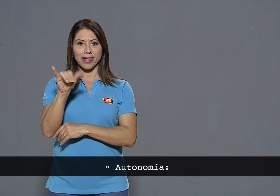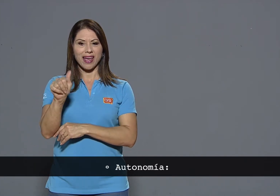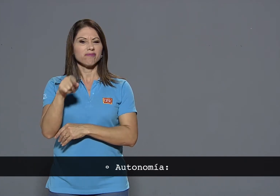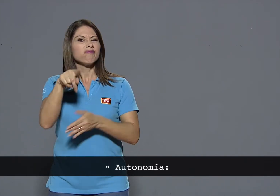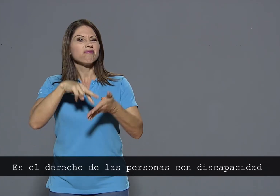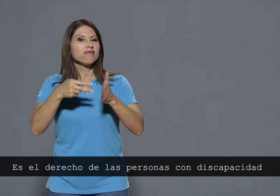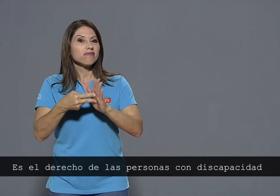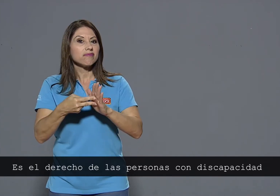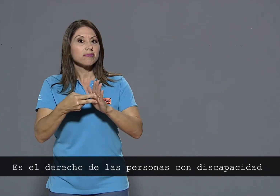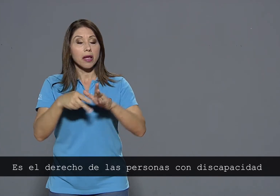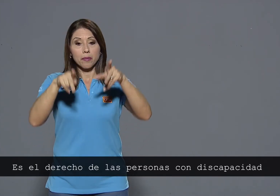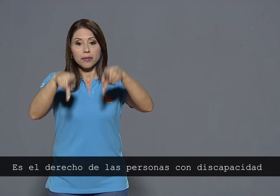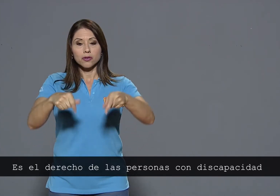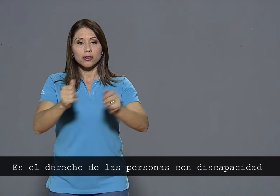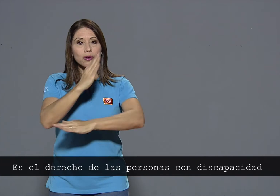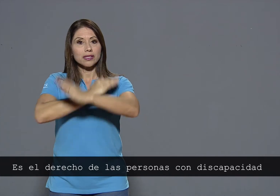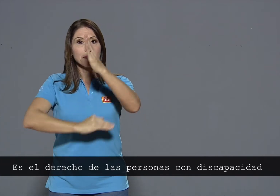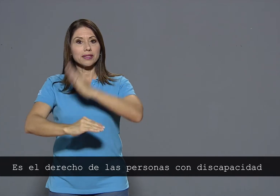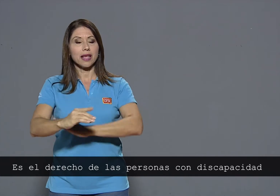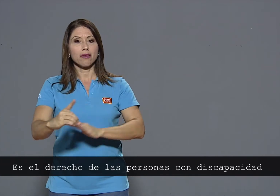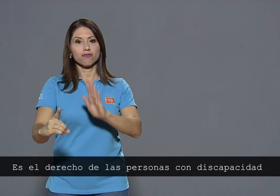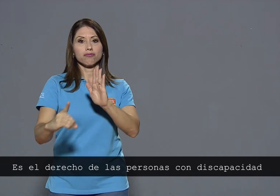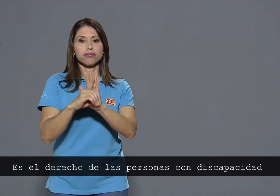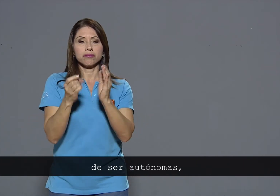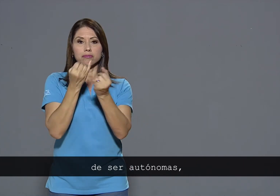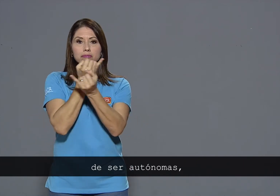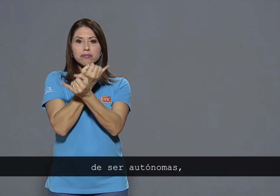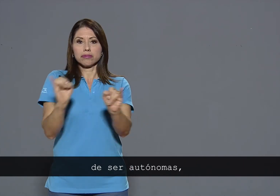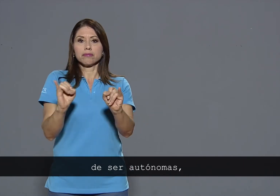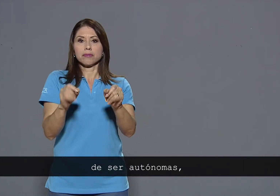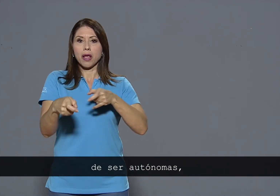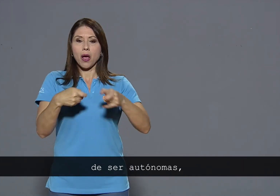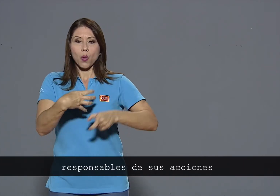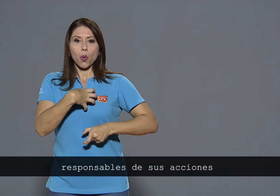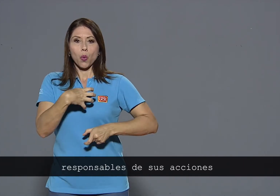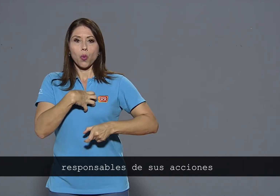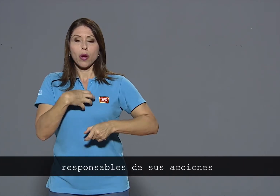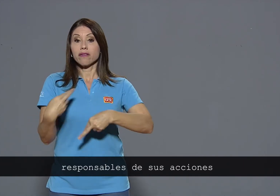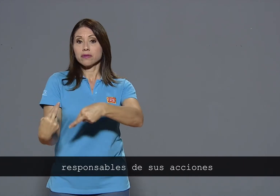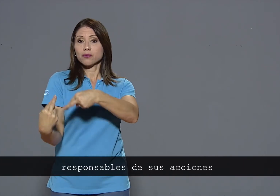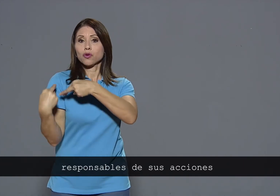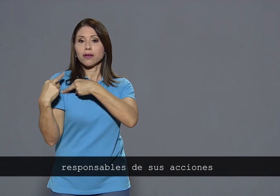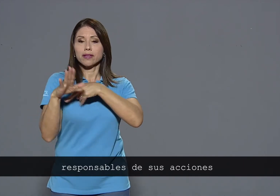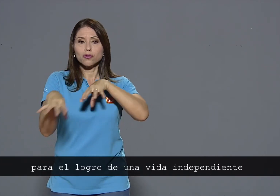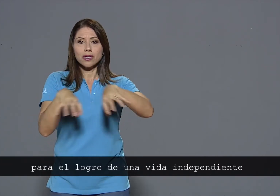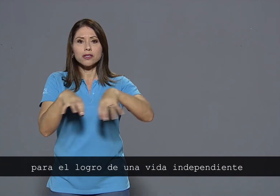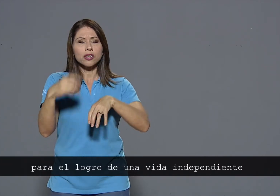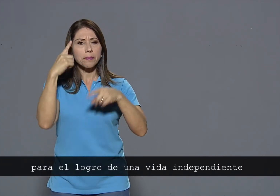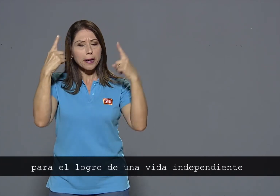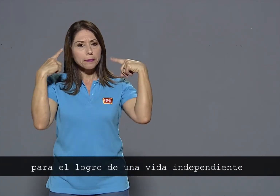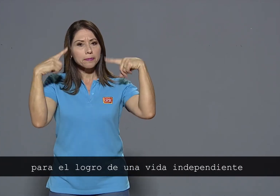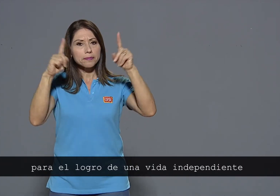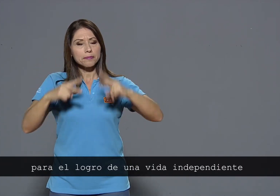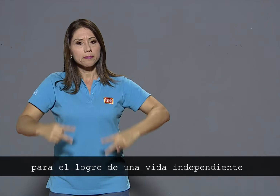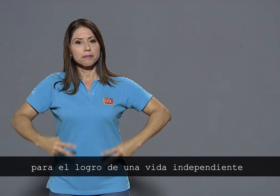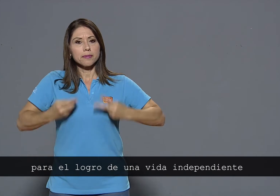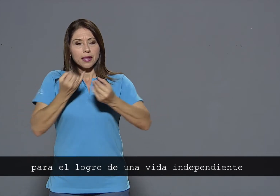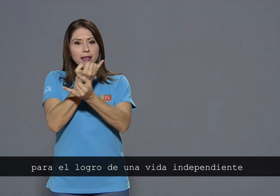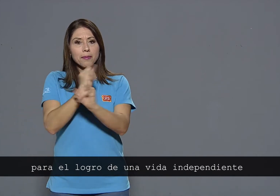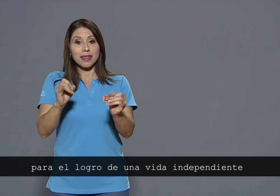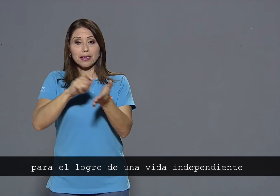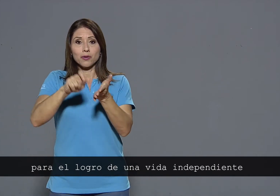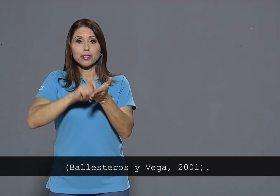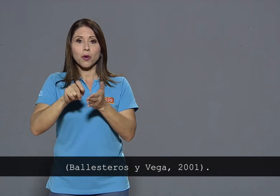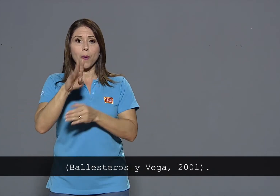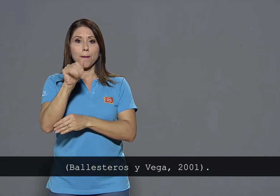Autonomía. Es el derecho de las personas con discapacidad de ser autónomas, responsables de sus acciones para el logro de una vida